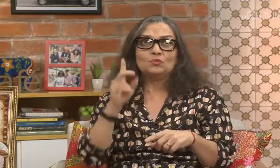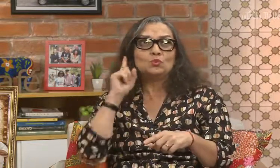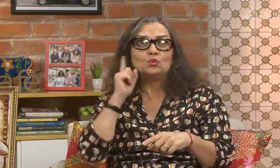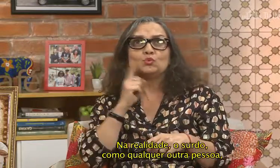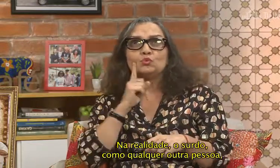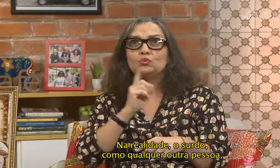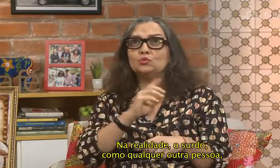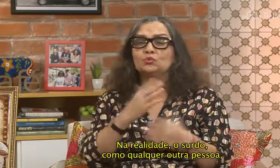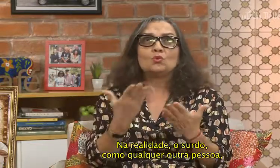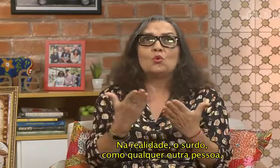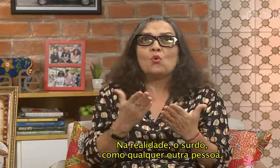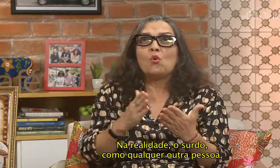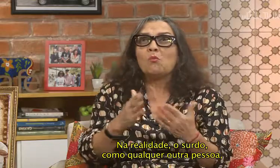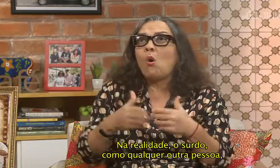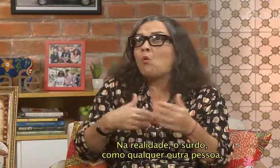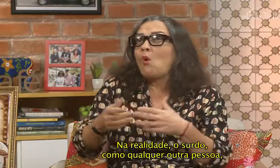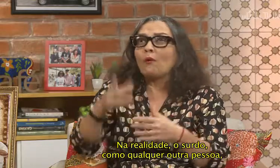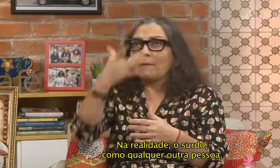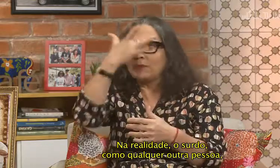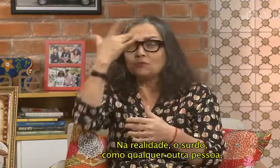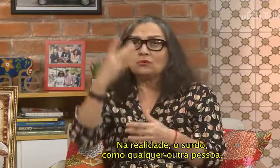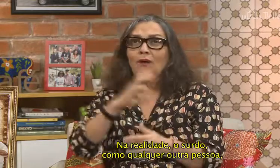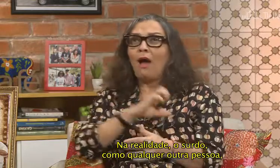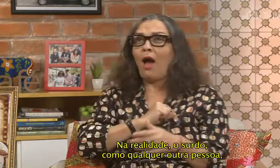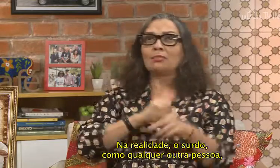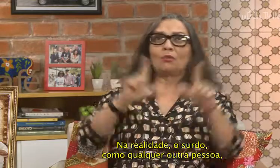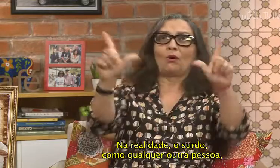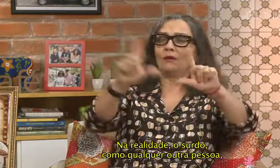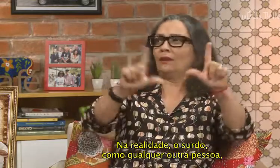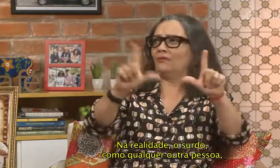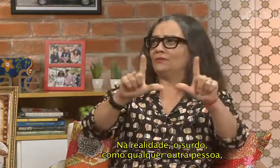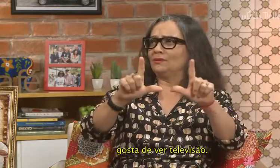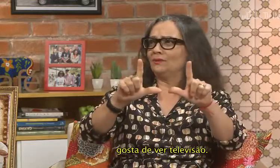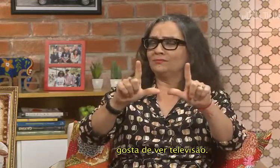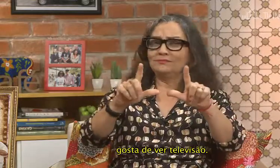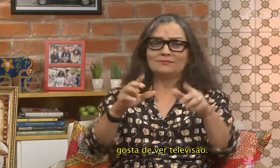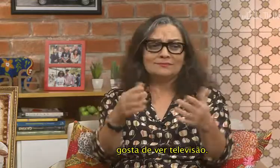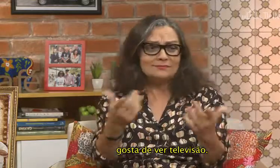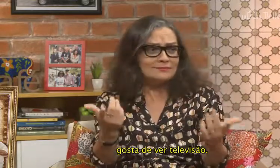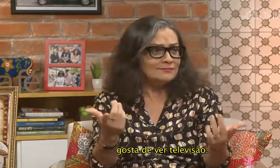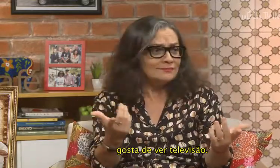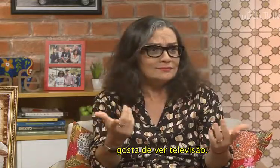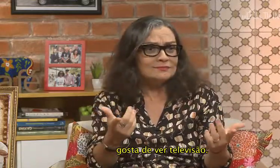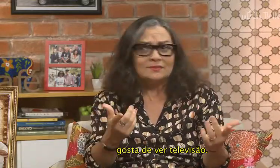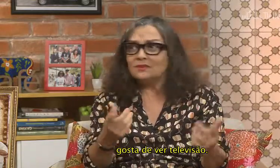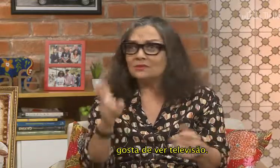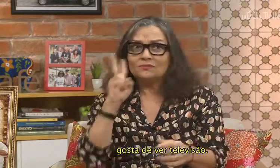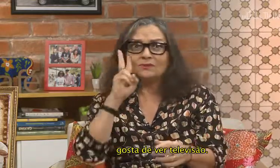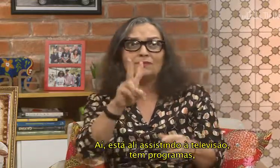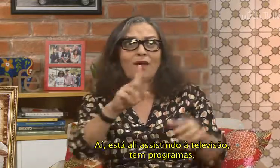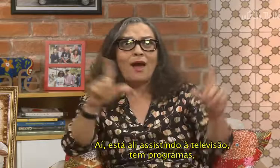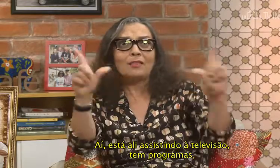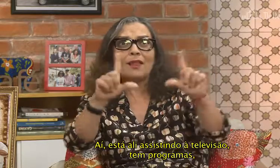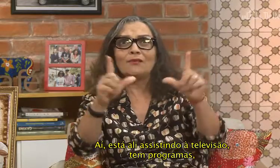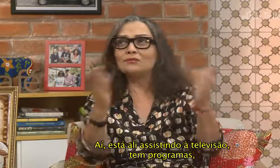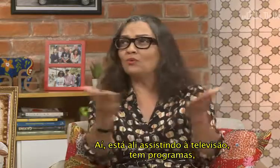Na realidade, o surdo é como qualquer outra pessoa, gosta de ver televisão. E aí, está ali